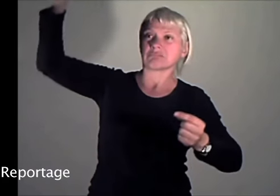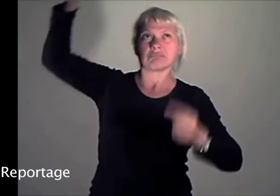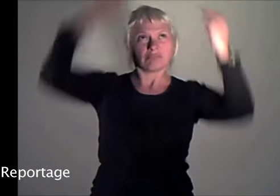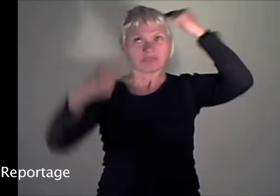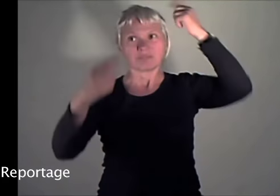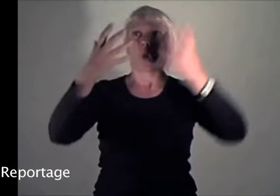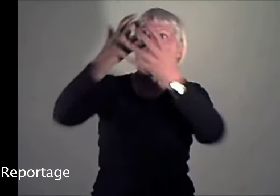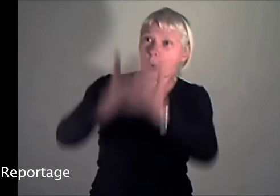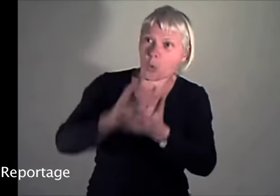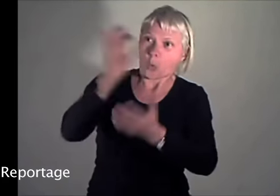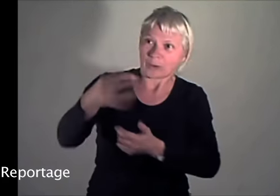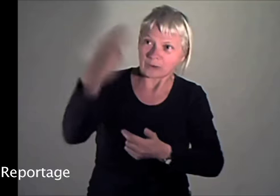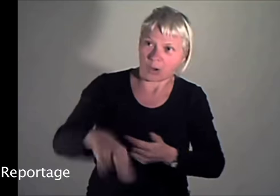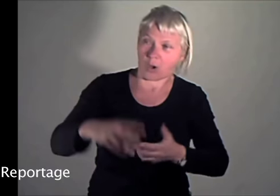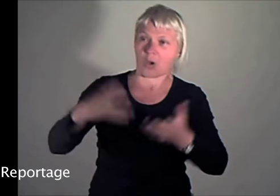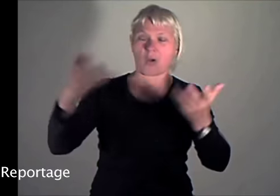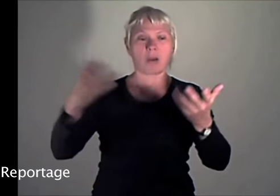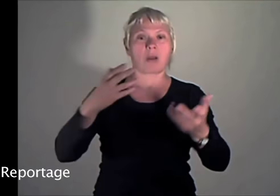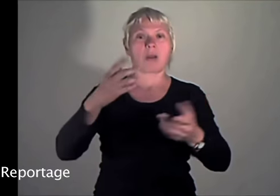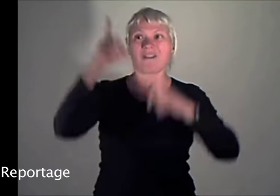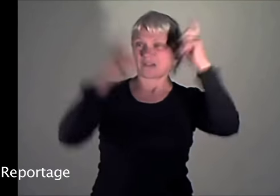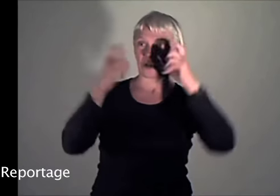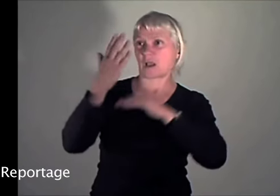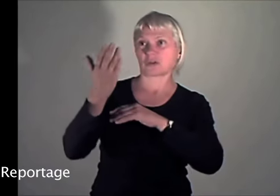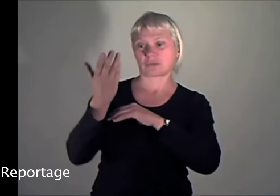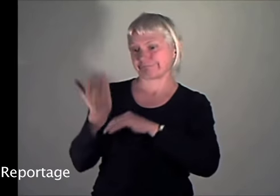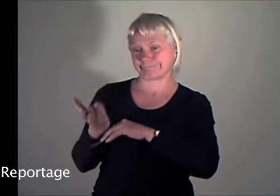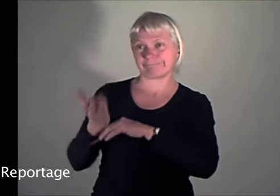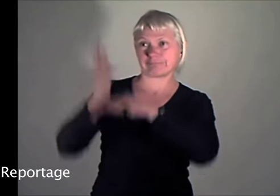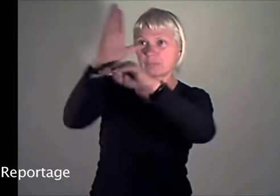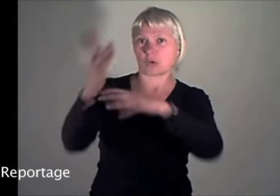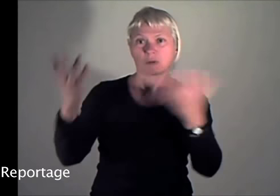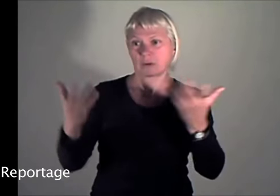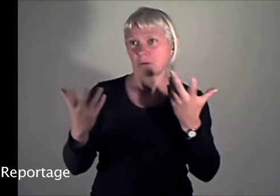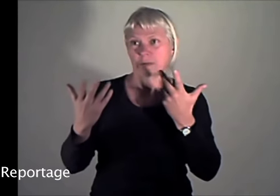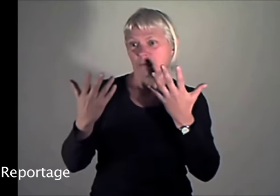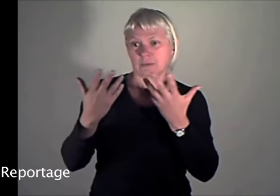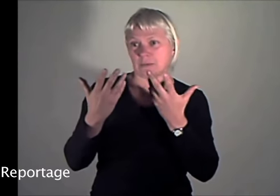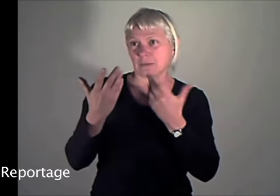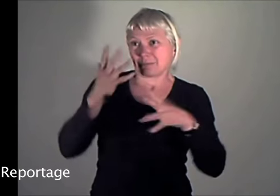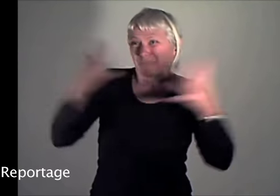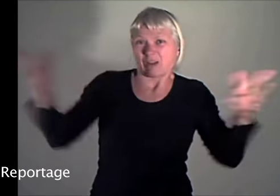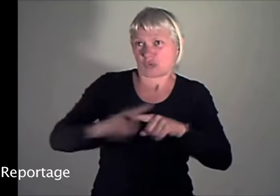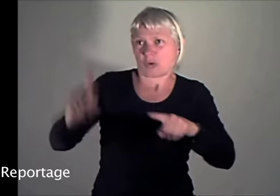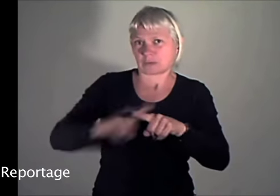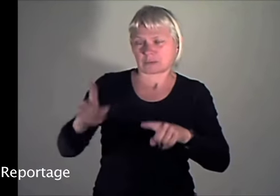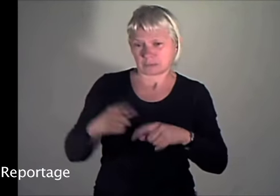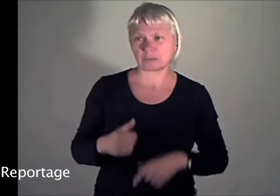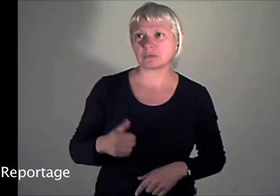vois, ça répond à plein de questions. Il y a plein. Moi, en une fois, toi, tu vas dire une phrase à rallonge. Moi, en un geste, je vais dire si c'est